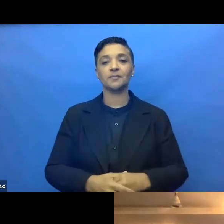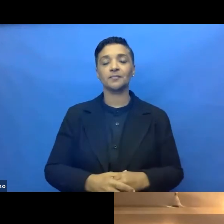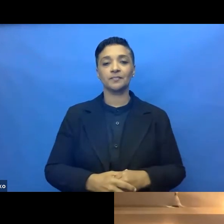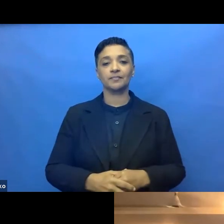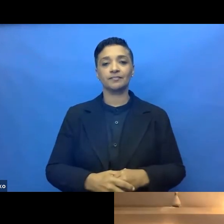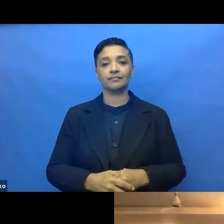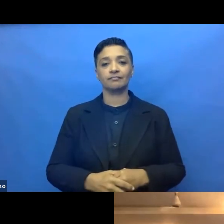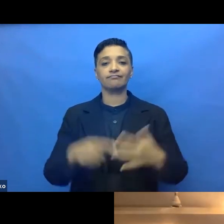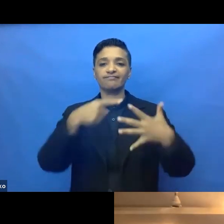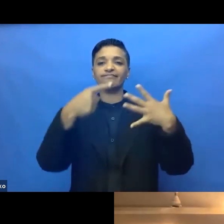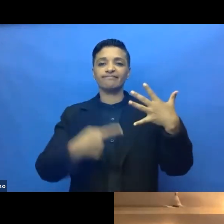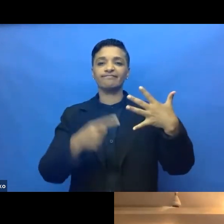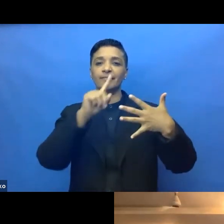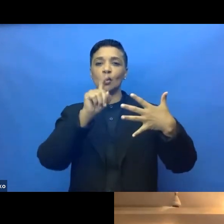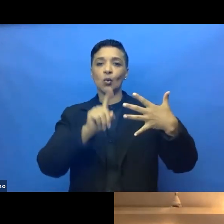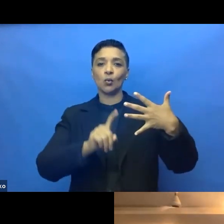Oui.